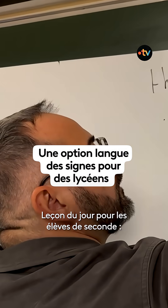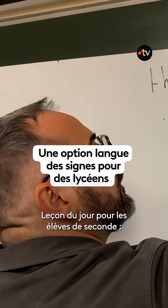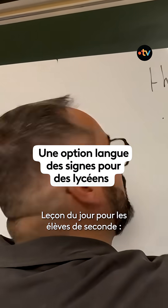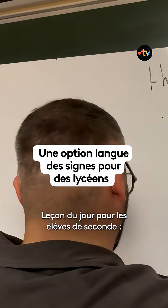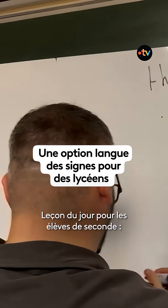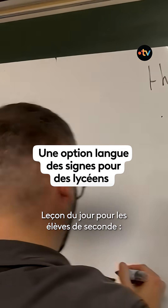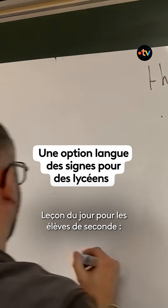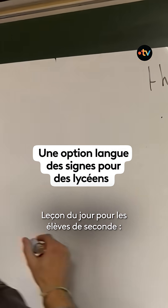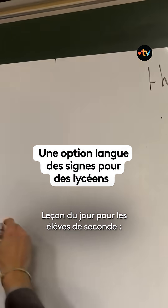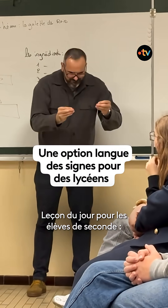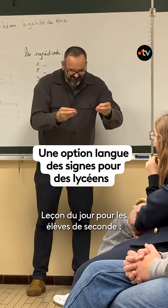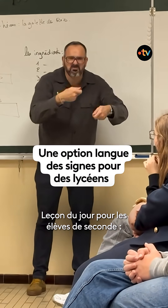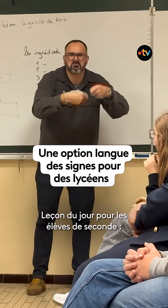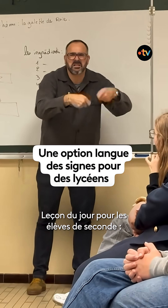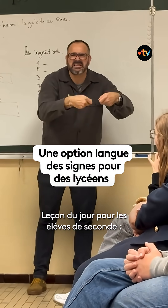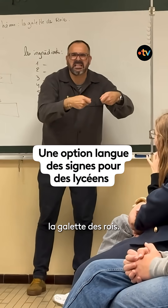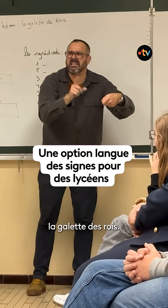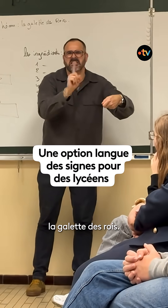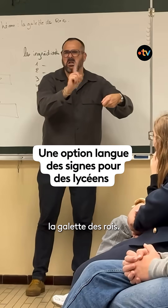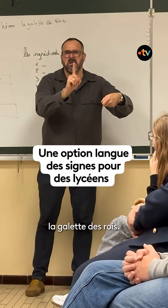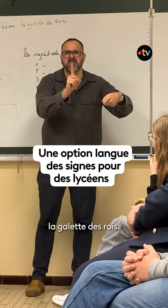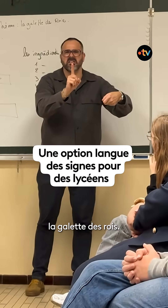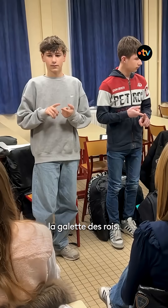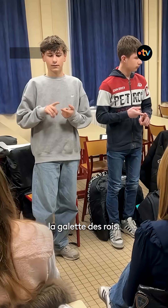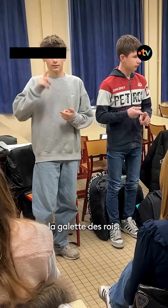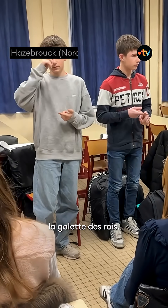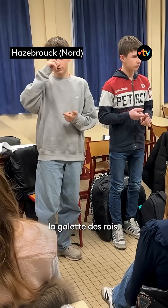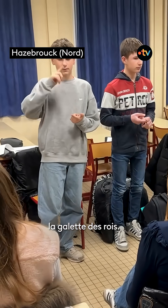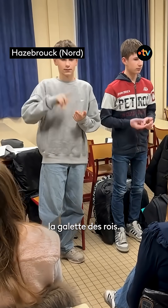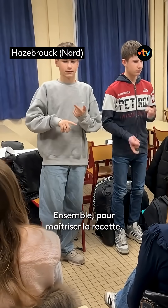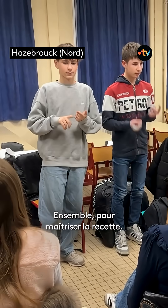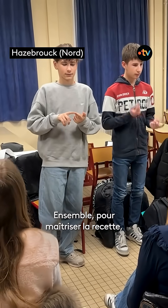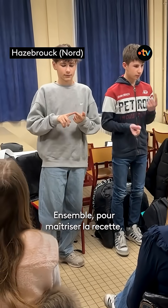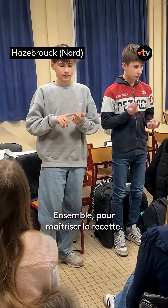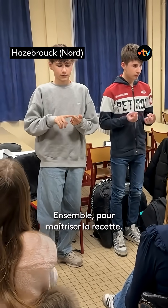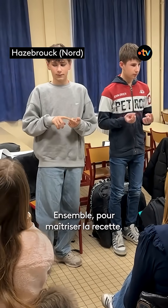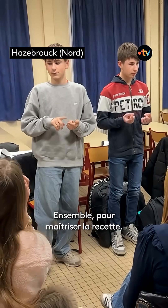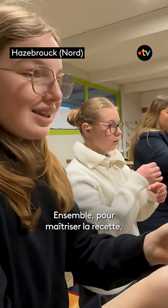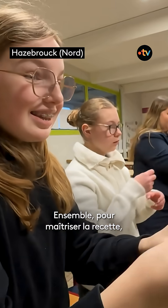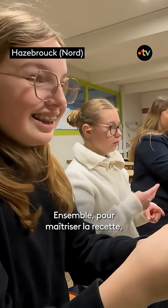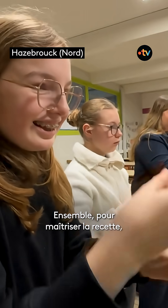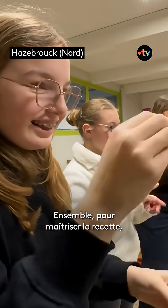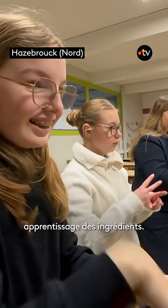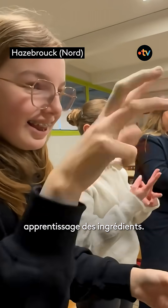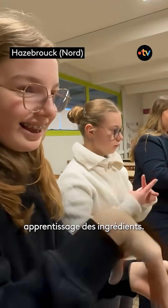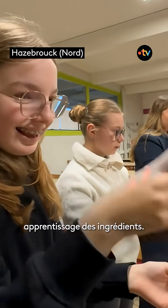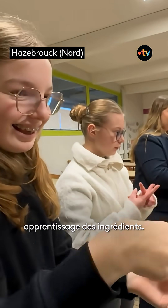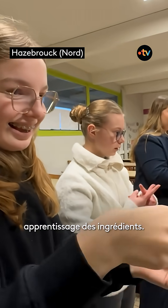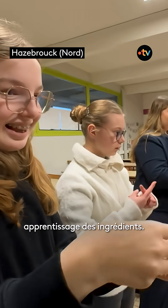Leçon du jour pour les élèves de seconde, la galette des rois. Ensemble, pour maîtriser la recette, apprentissage